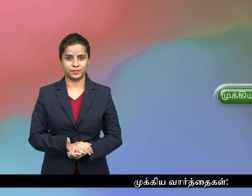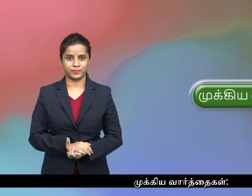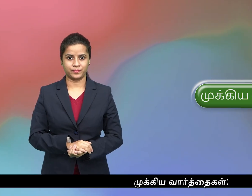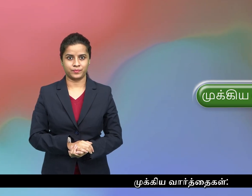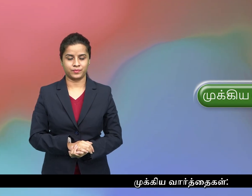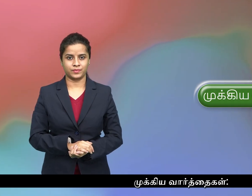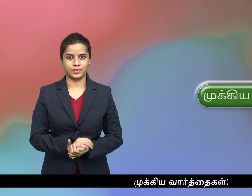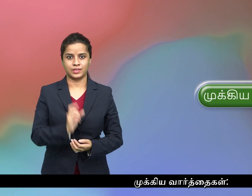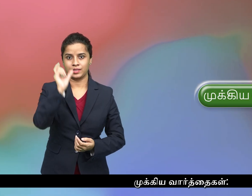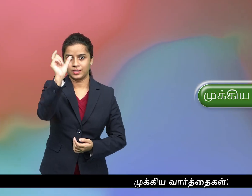முக்கிய வார்த்தைகள்: